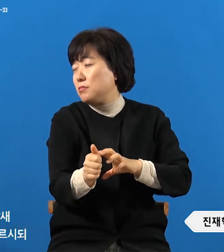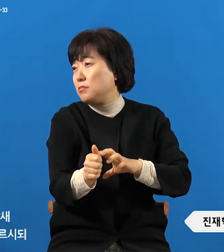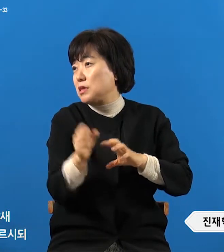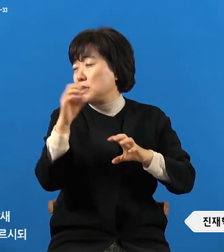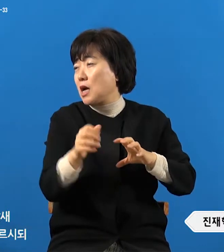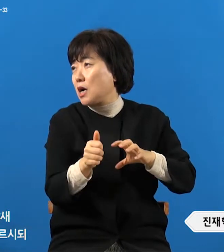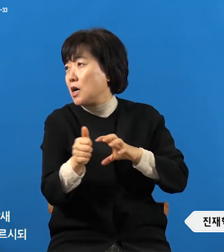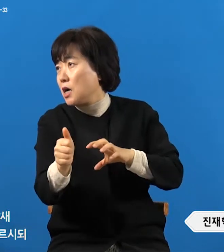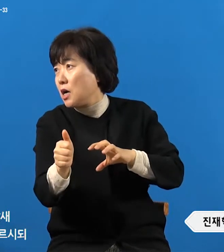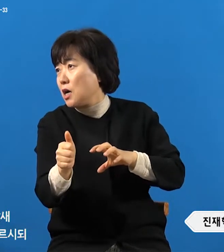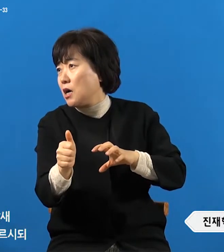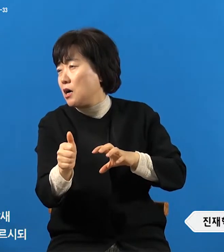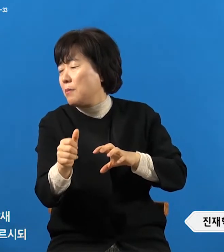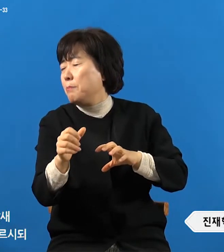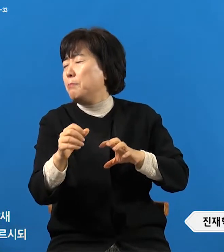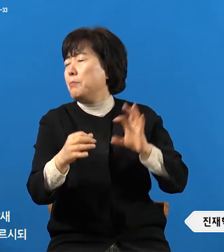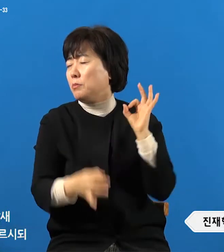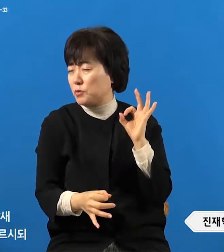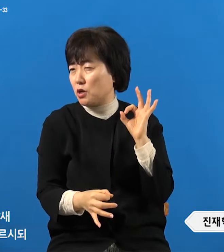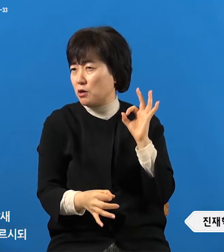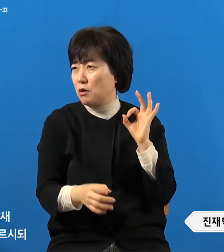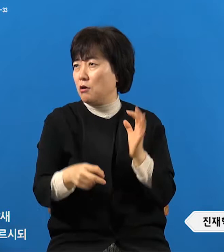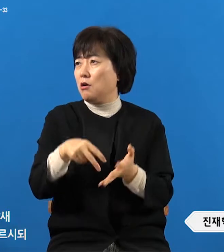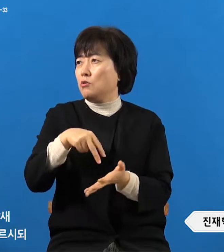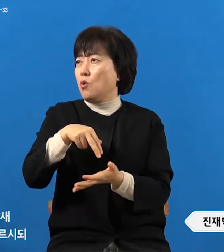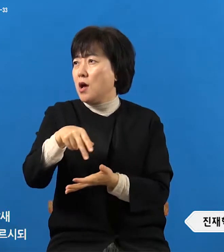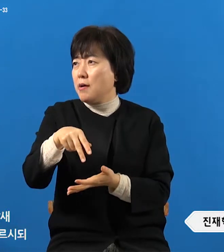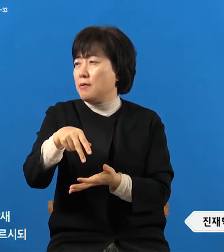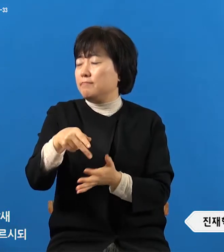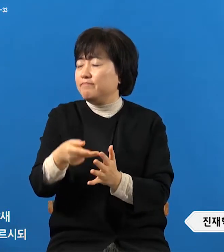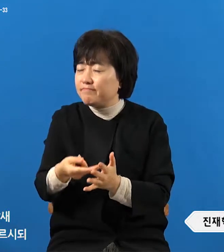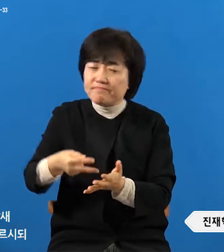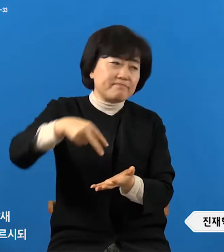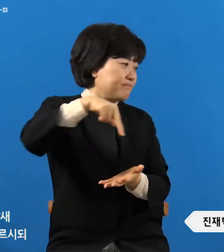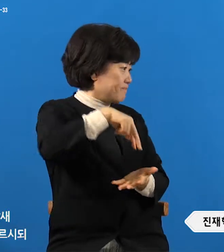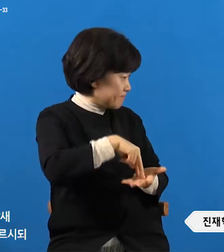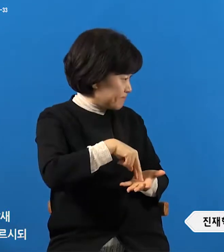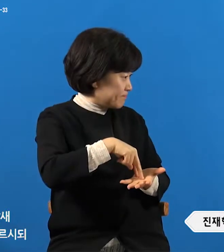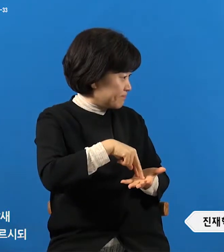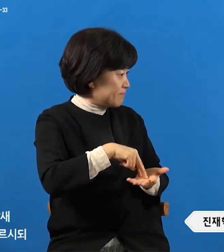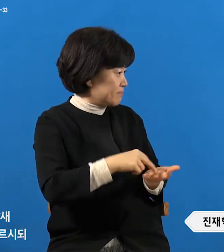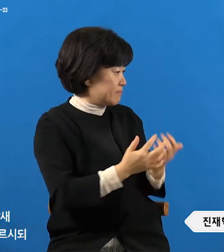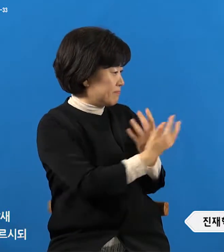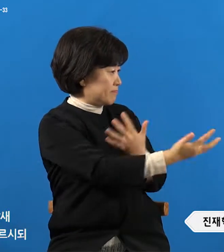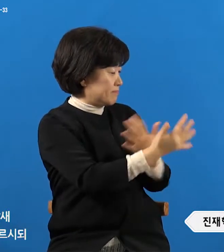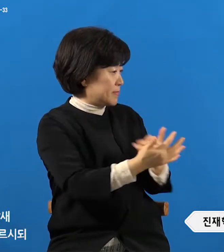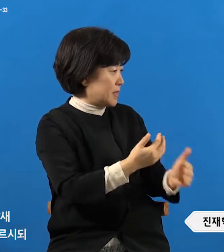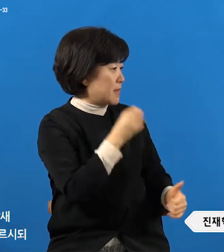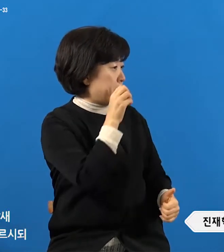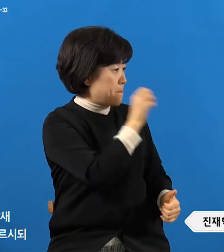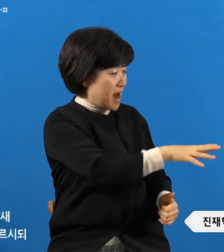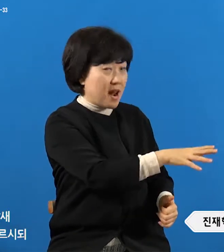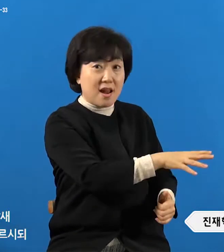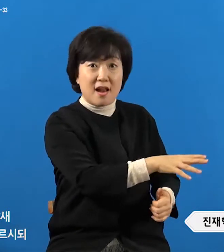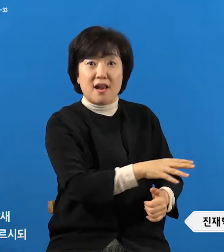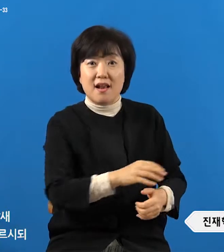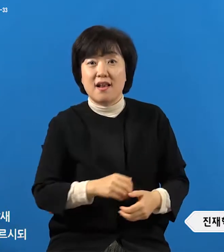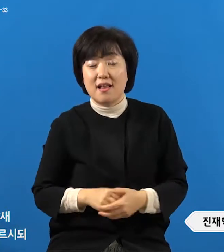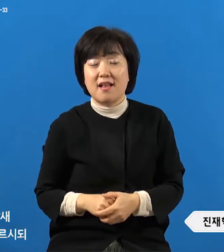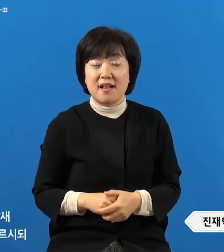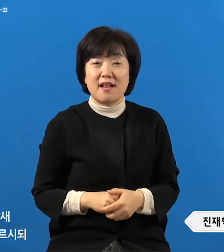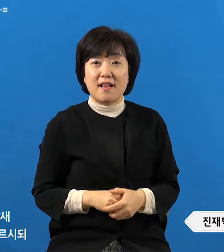않으셨습니다. 멈추셨습니다. 돌이키셨습니다. 돌아보시고 말씀하시는 장면이